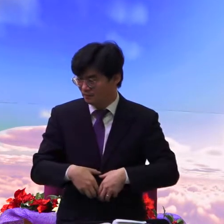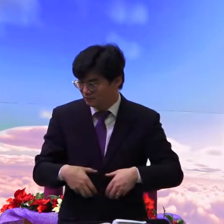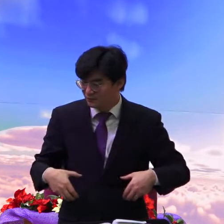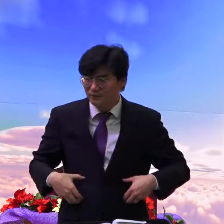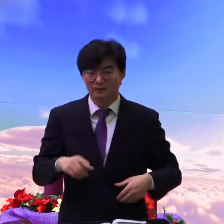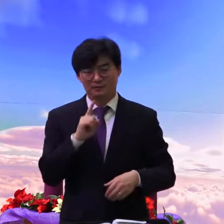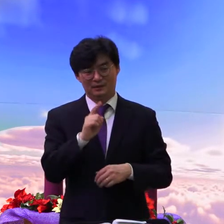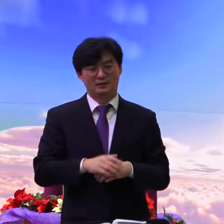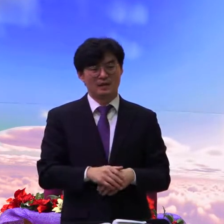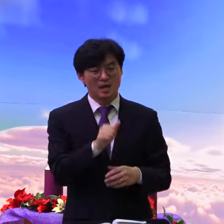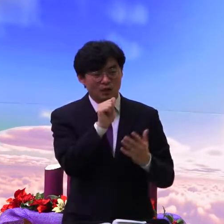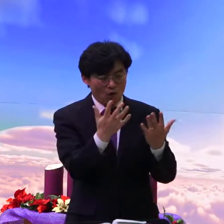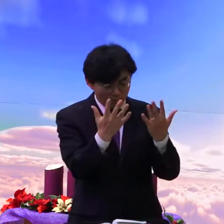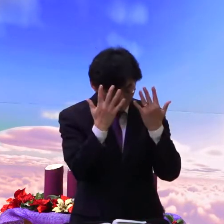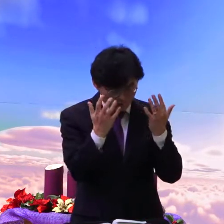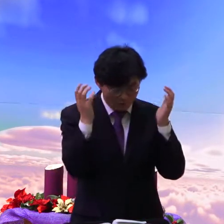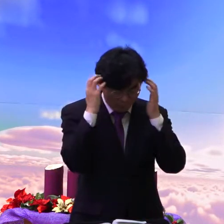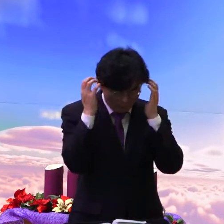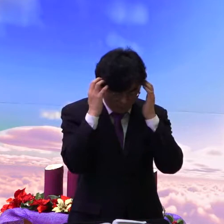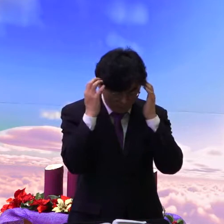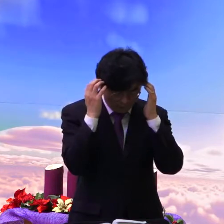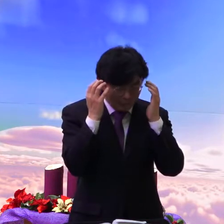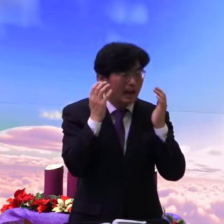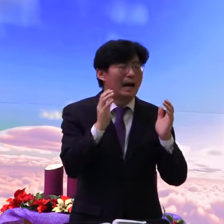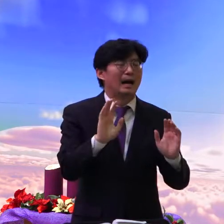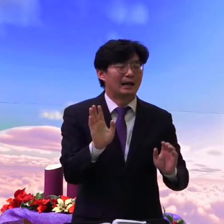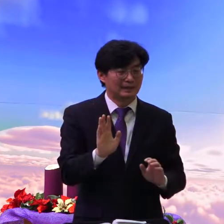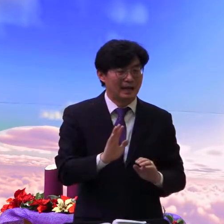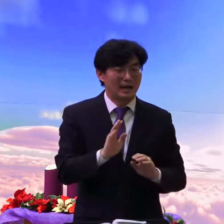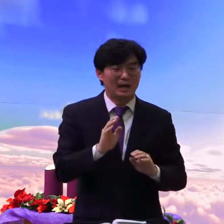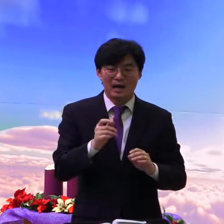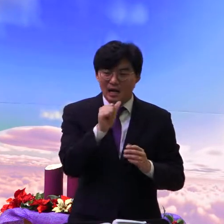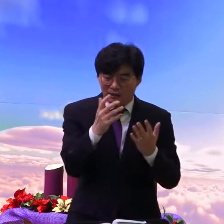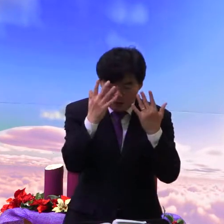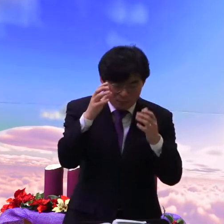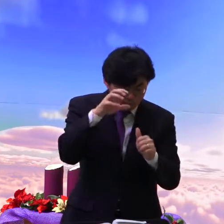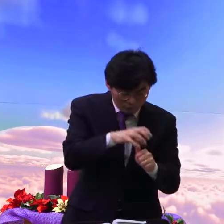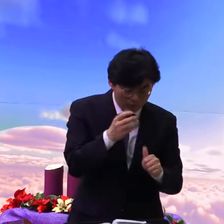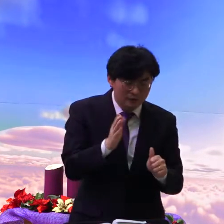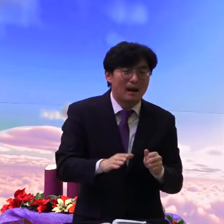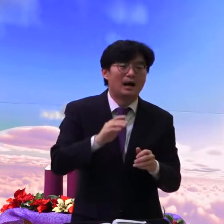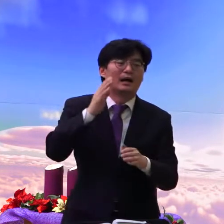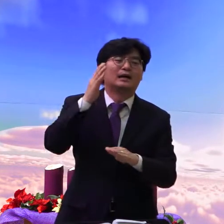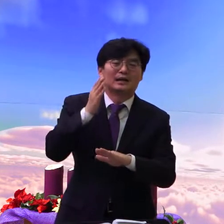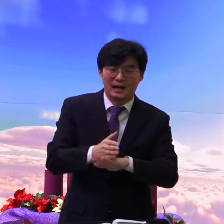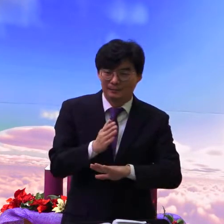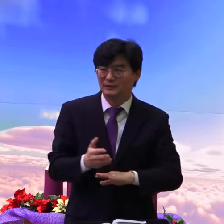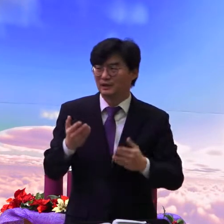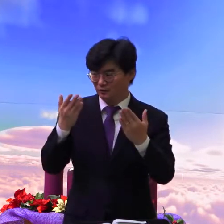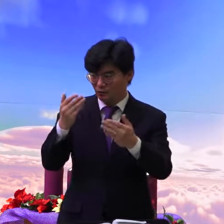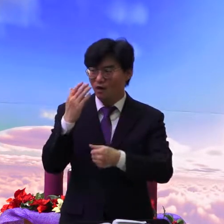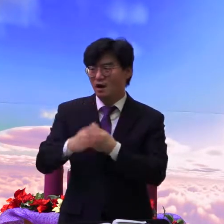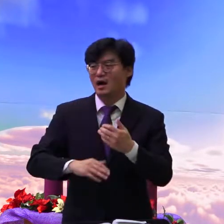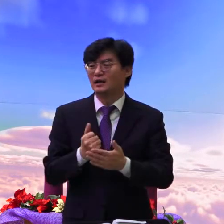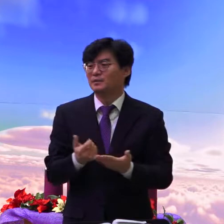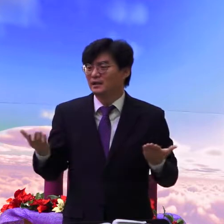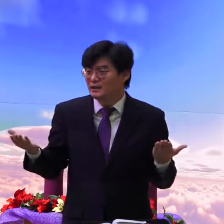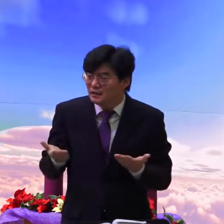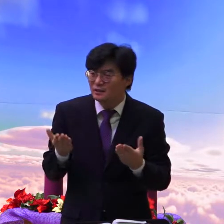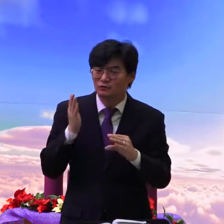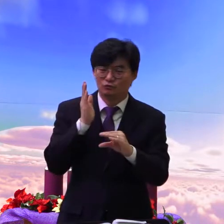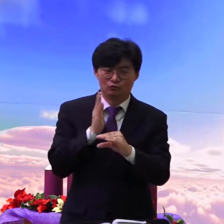옥중서신 속에서 늘 감격하면서 감사하라고, 다시 말하니 감사하라고 하고, 또 내가 일꾼 된 것처럼 너희도 일꾼이